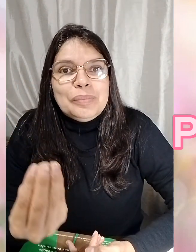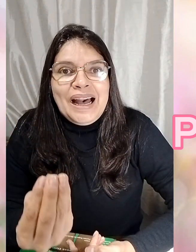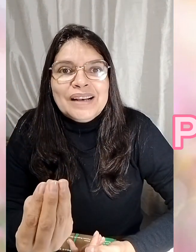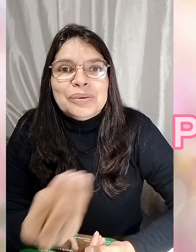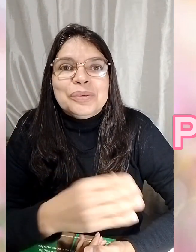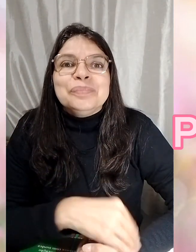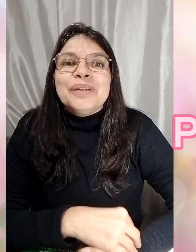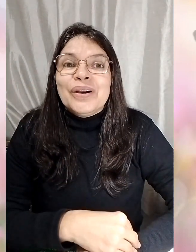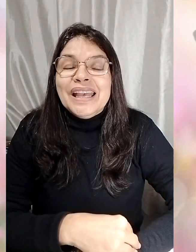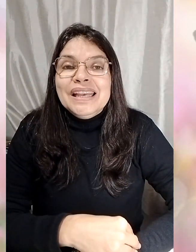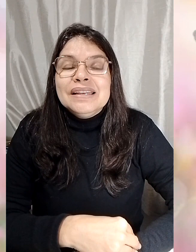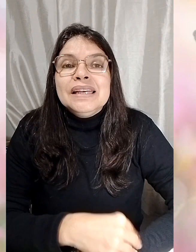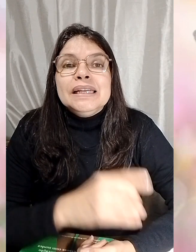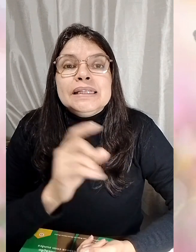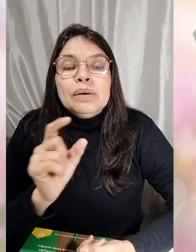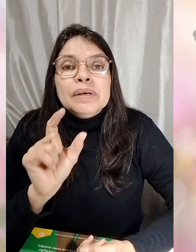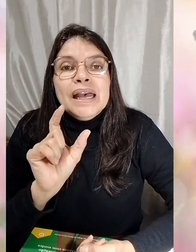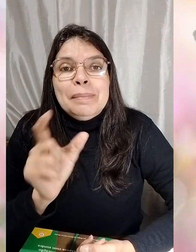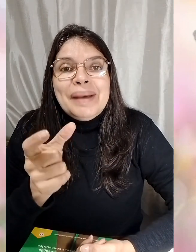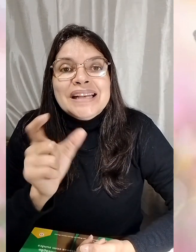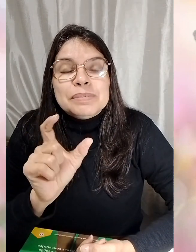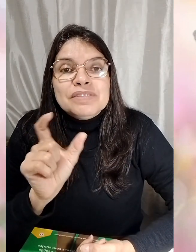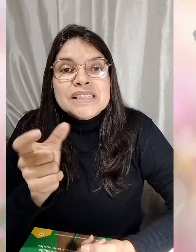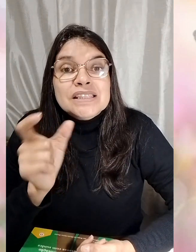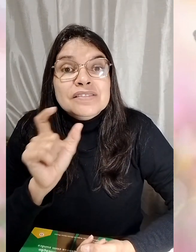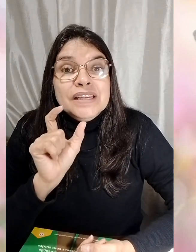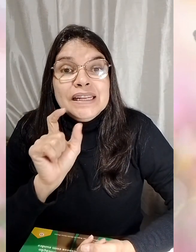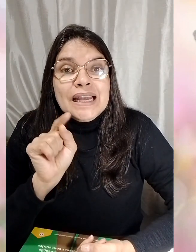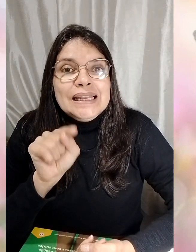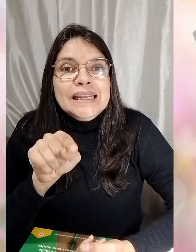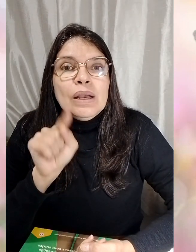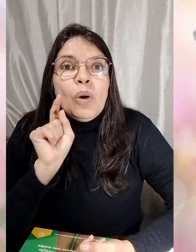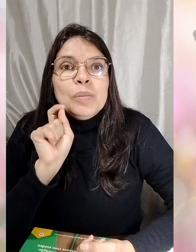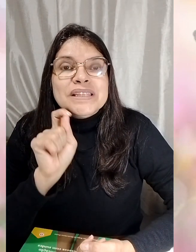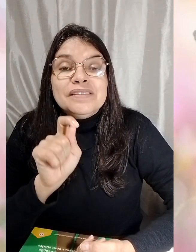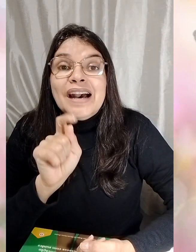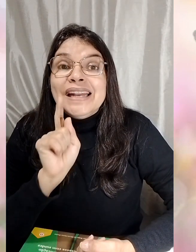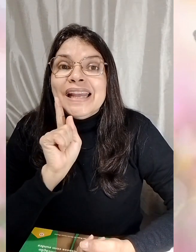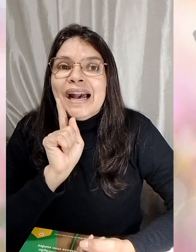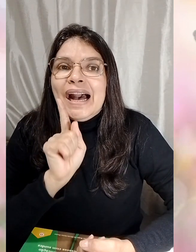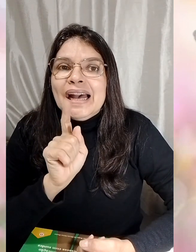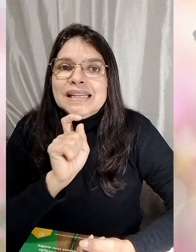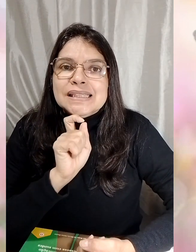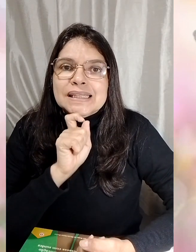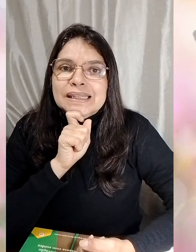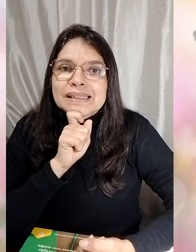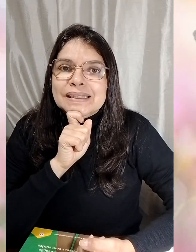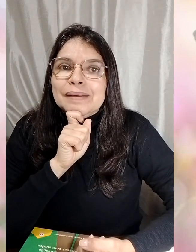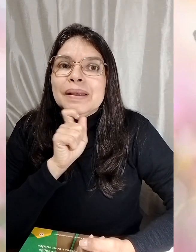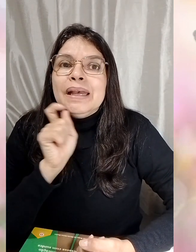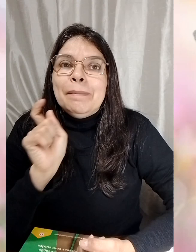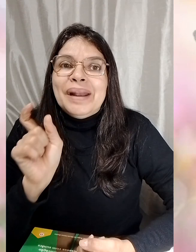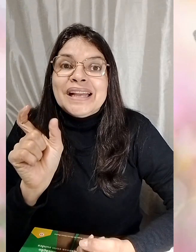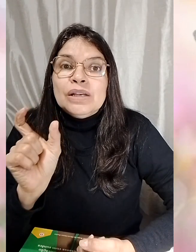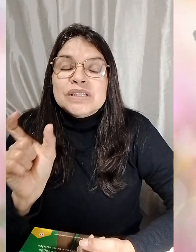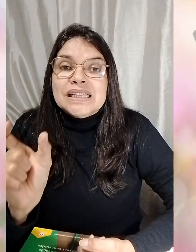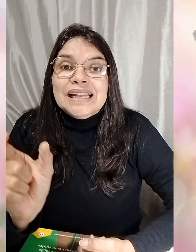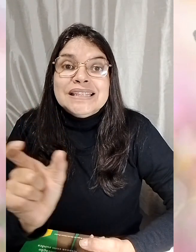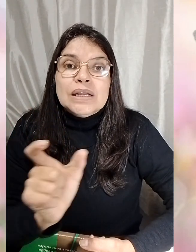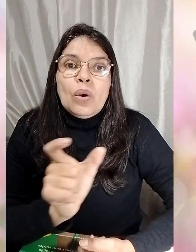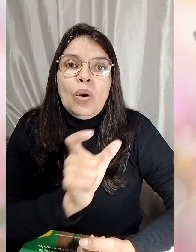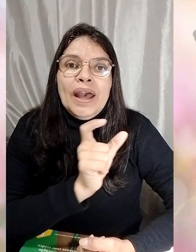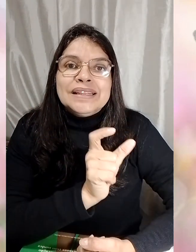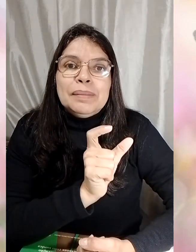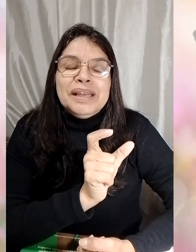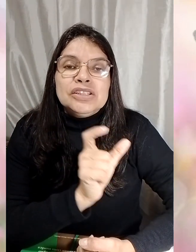muito magro, ok? Então, é mais para vocês verem ali, observarem a escrita, para que eu